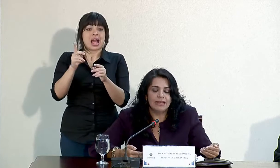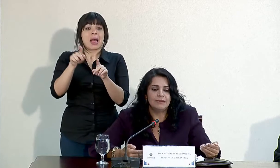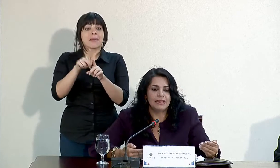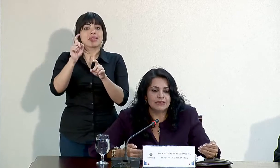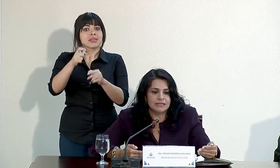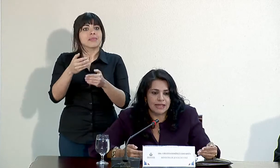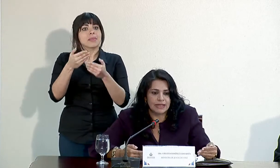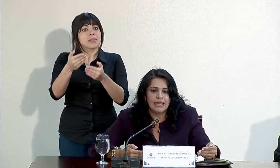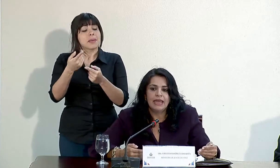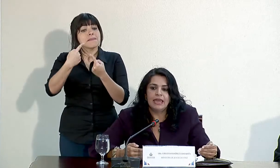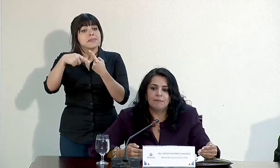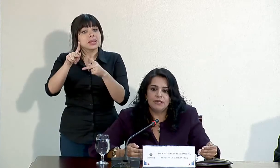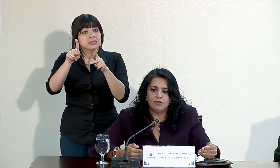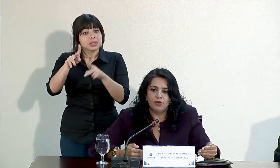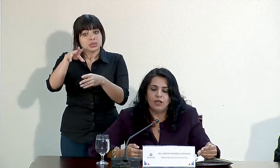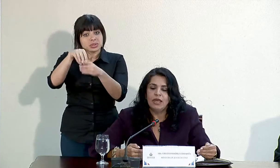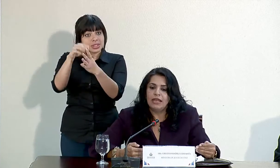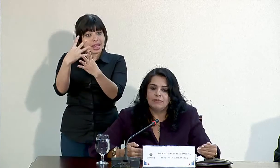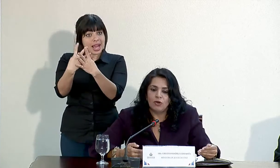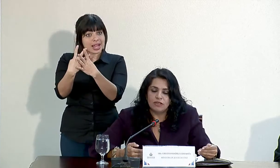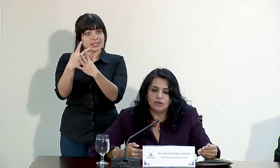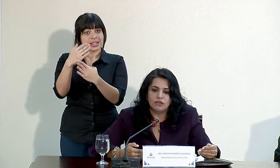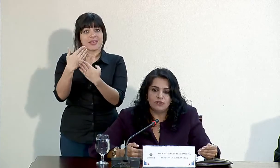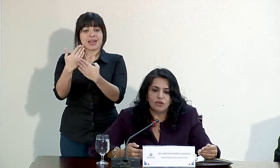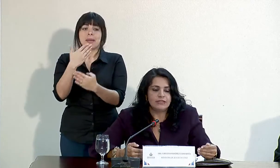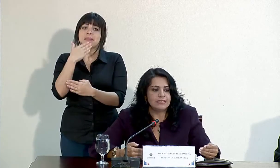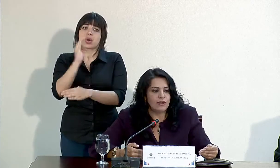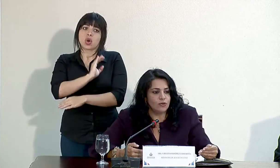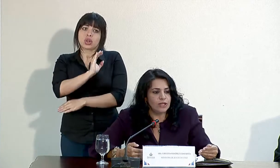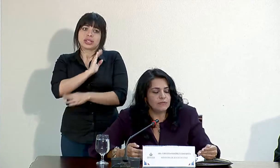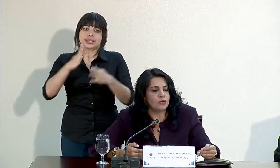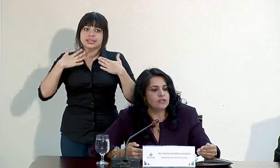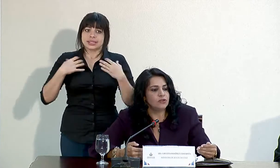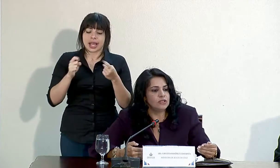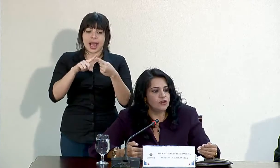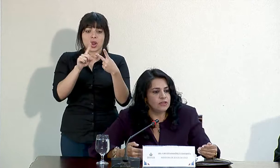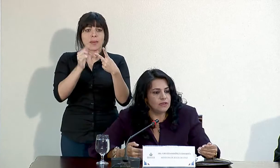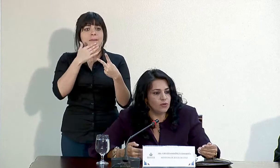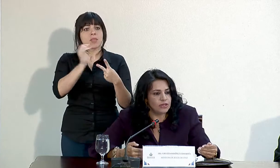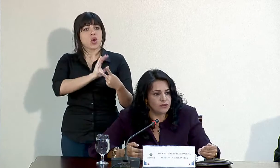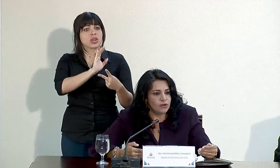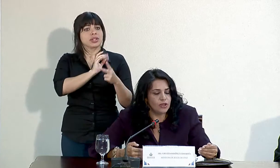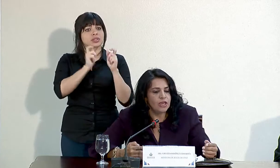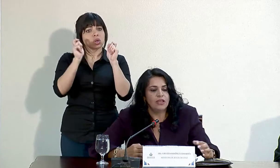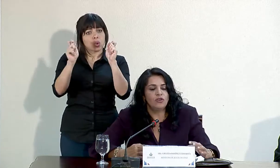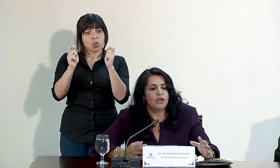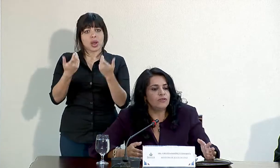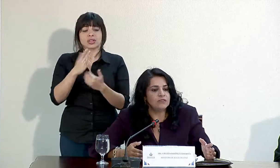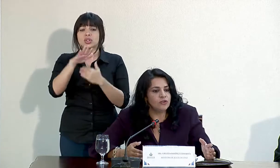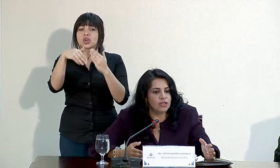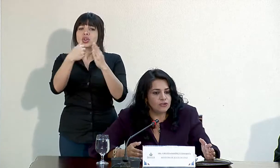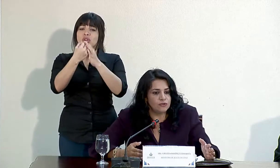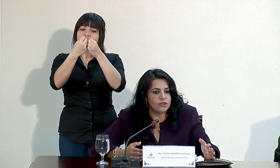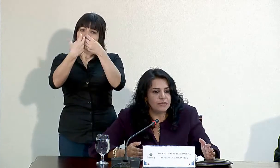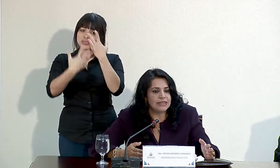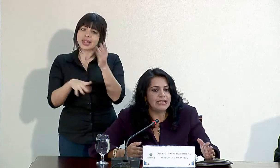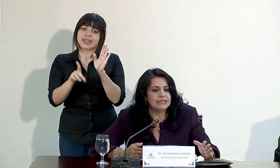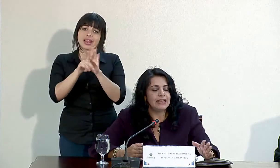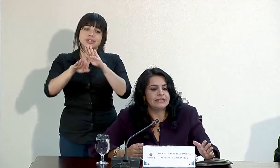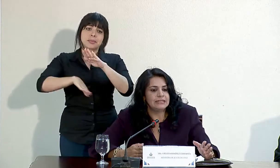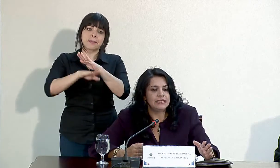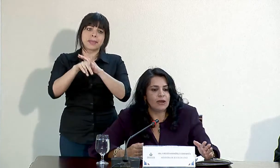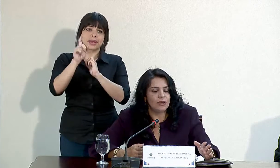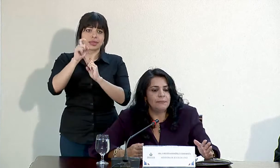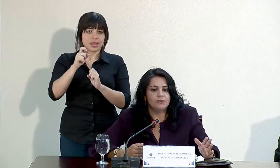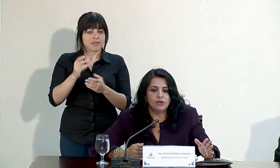que brindarles mientras están en prisión las mejores condiciones de salud, las mejores condiciones de educación y todo el resto de derechos fundamentales